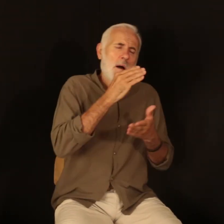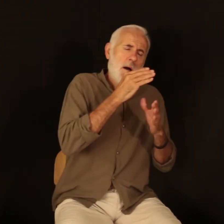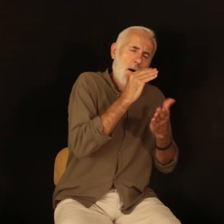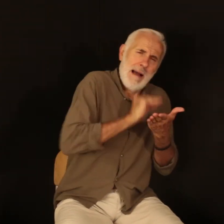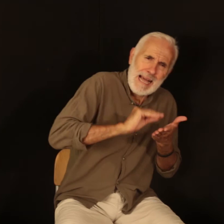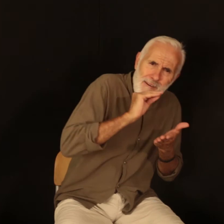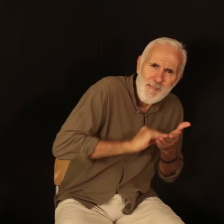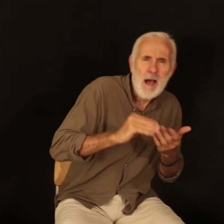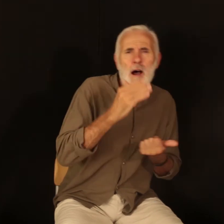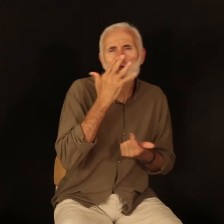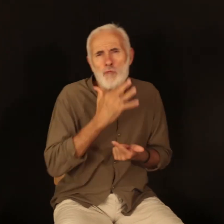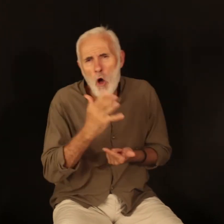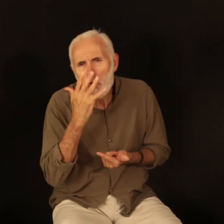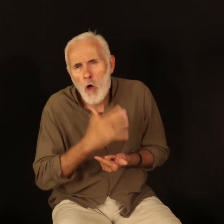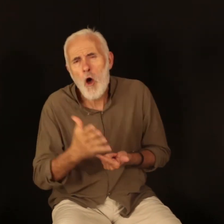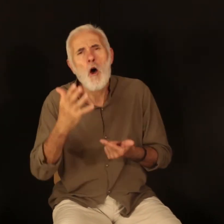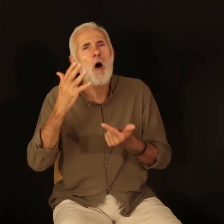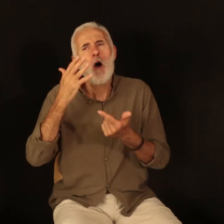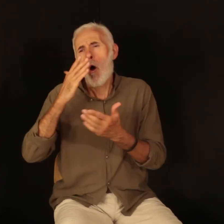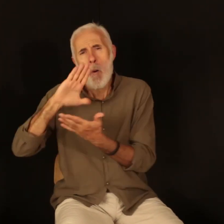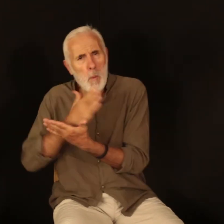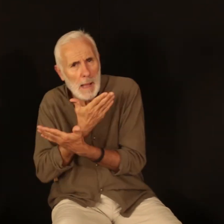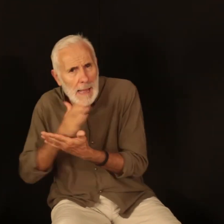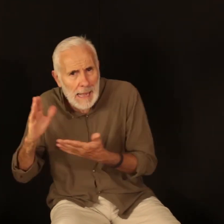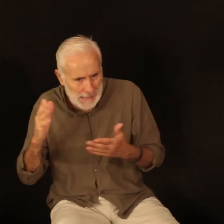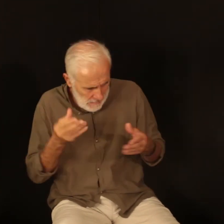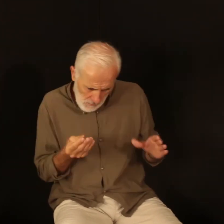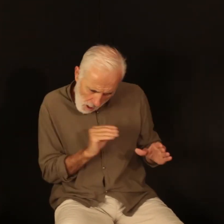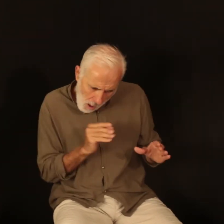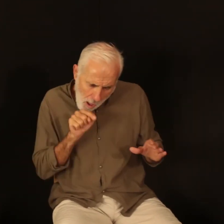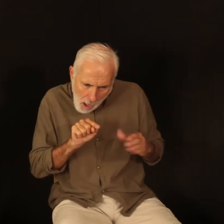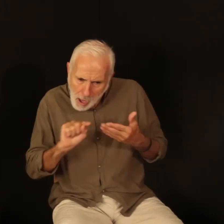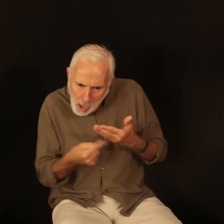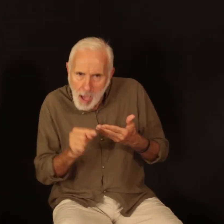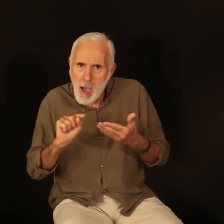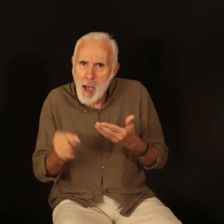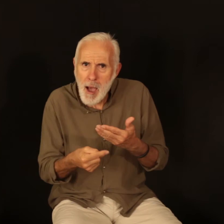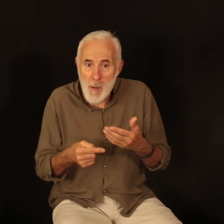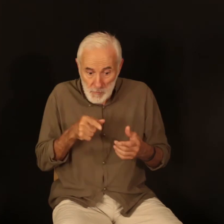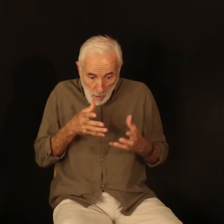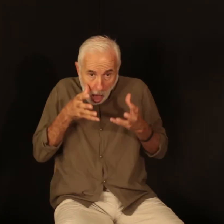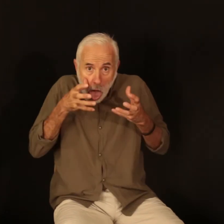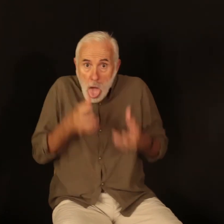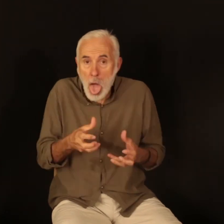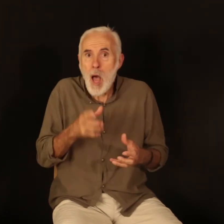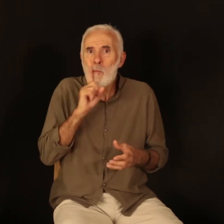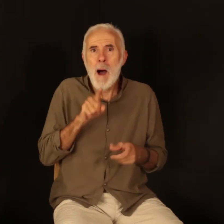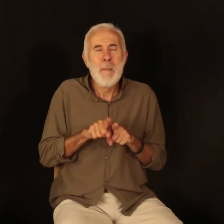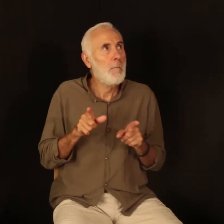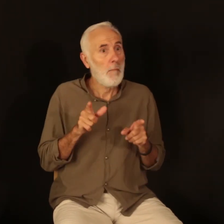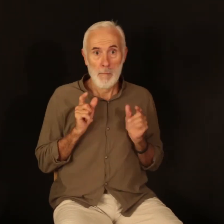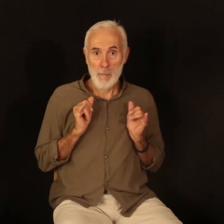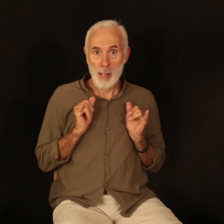Et cet objet, en fait, s'il est si attractif, c'est qu'il a quelque chose de ludique. Il y a quelque chose de